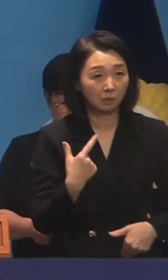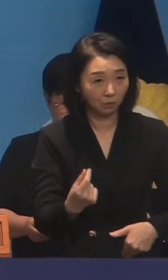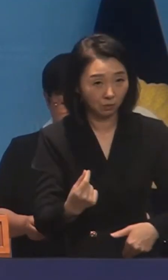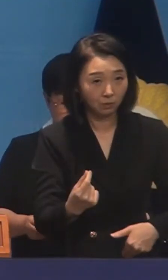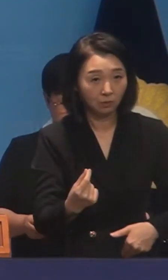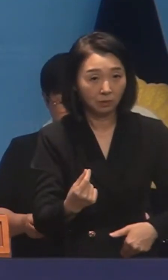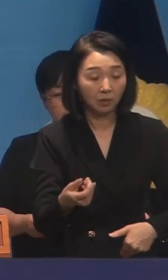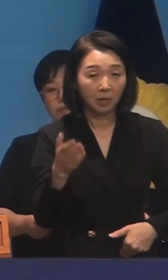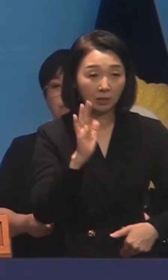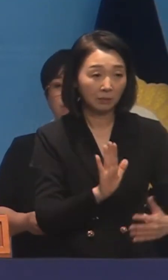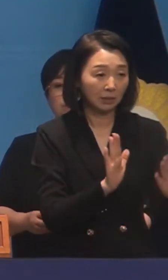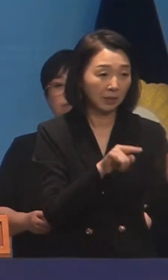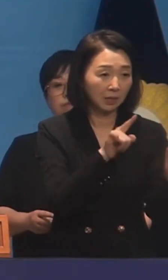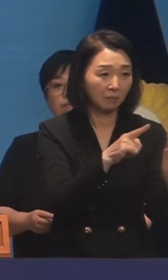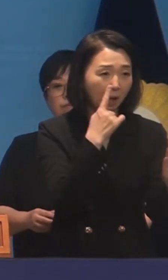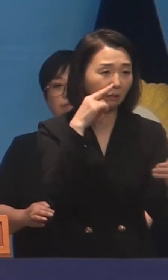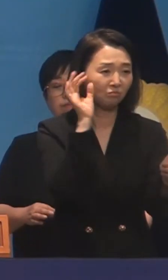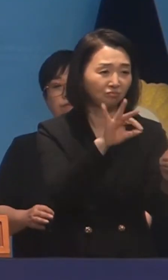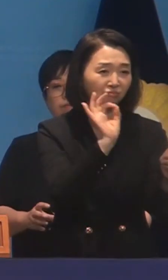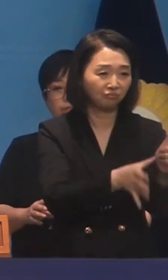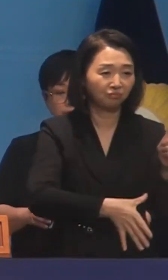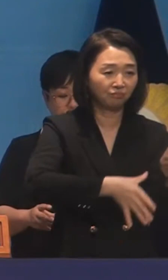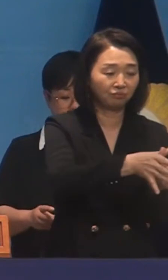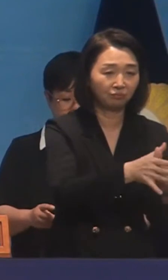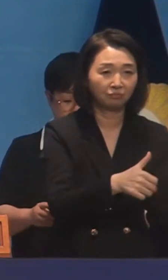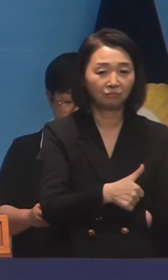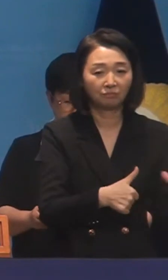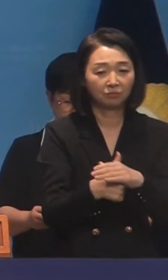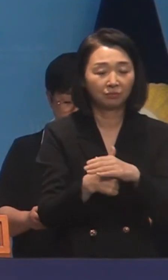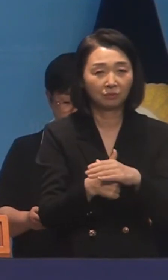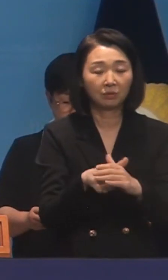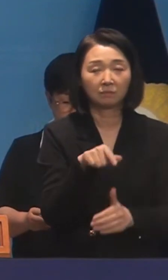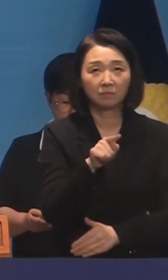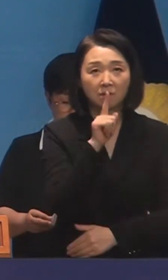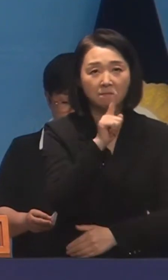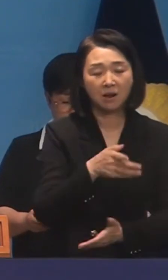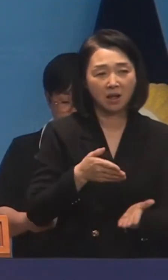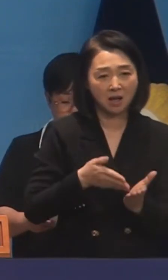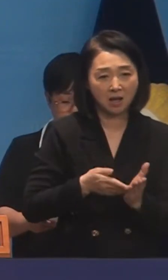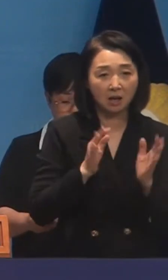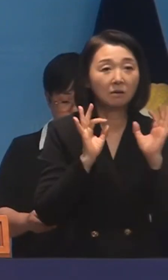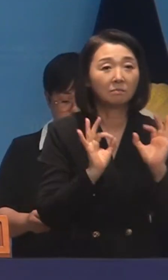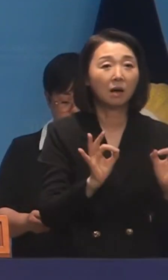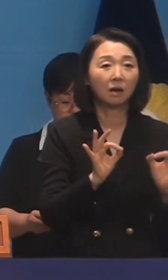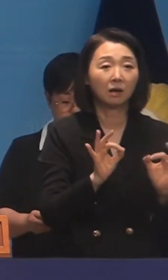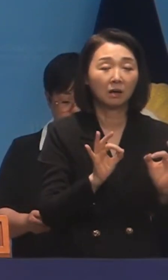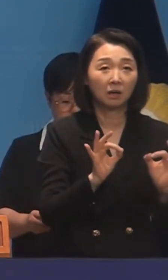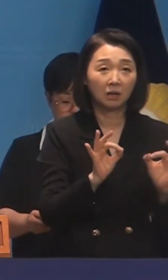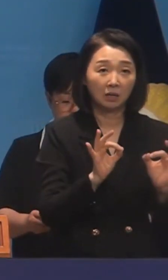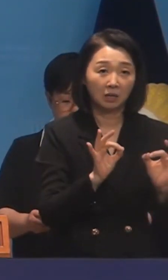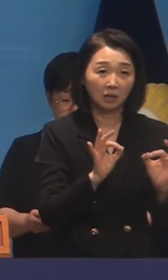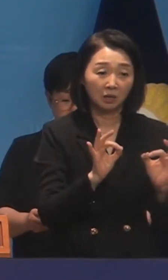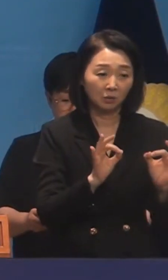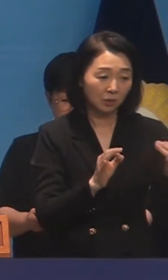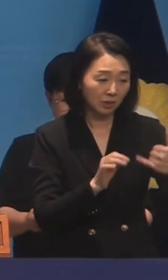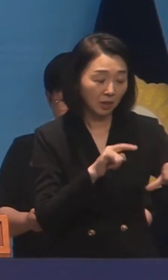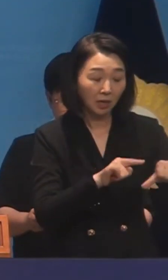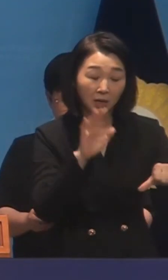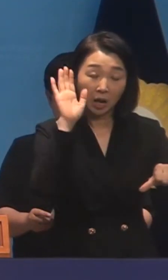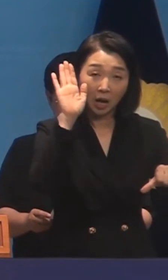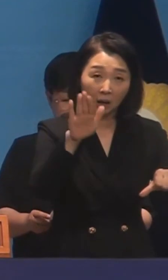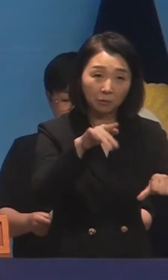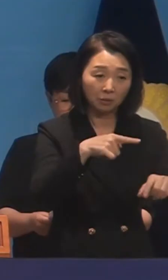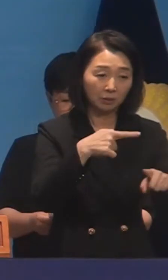불구하고 상대방을 폄하하고 인격 모독에 가까운 발언만 하는 모습에 우리 아이들이 이렇게 남을